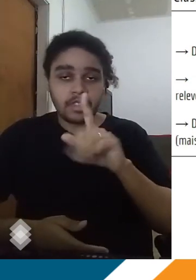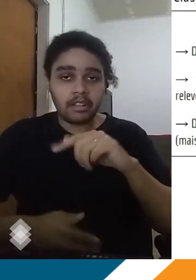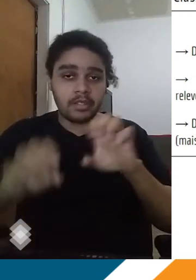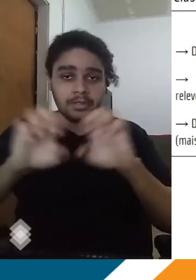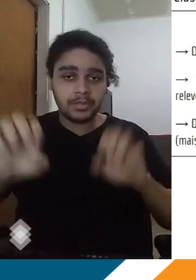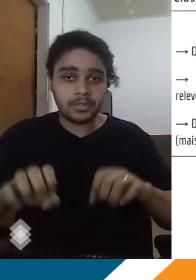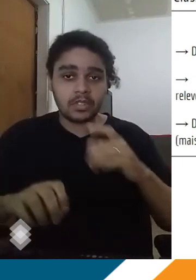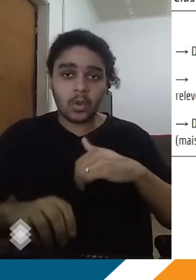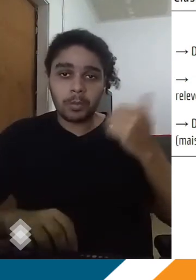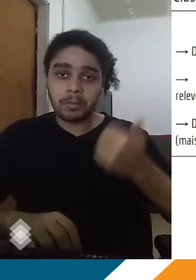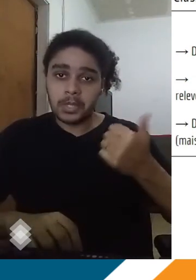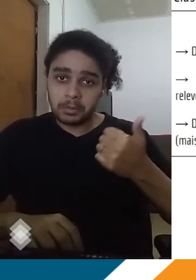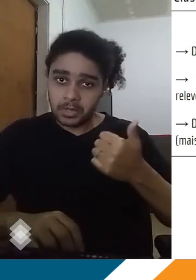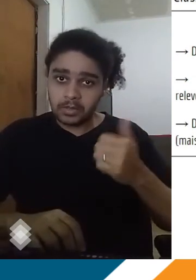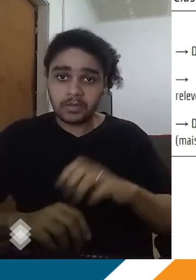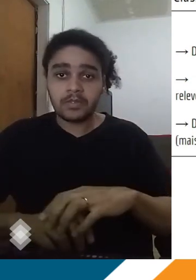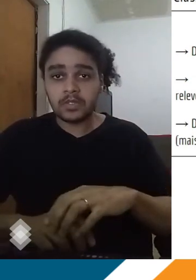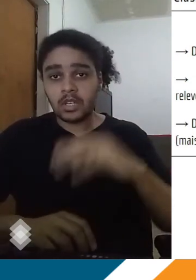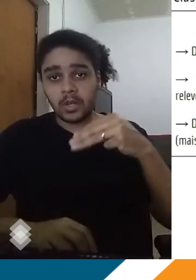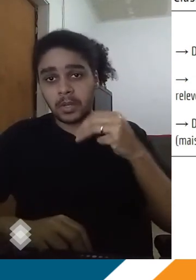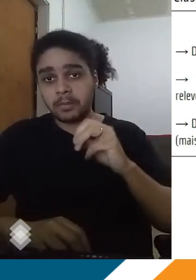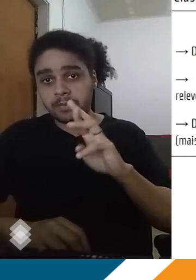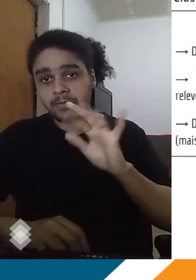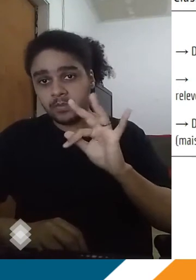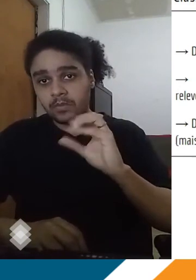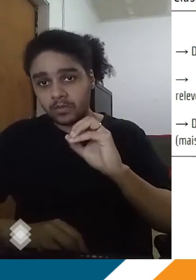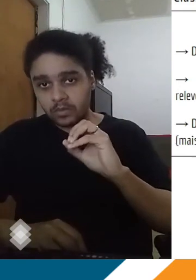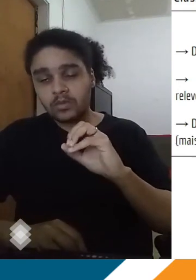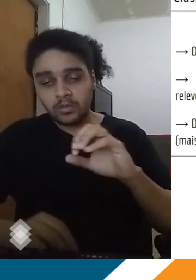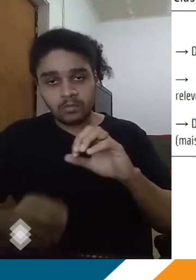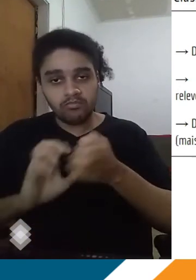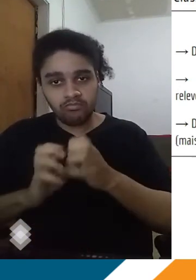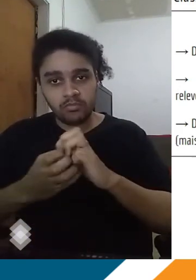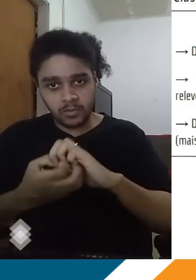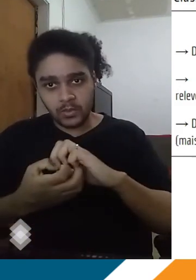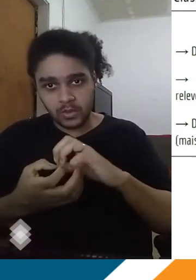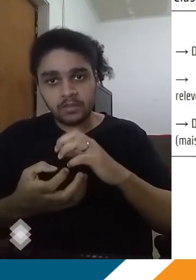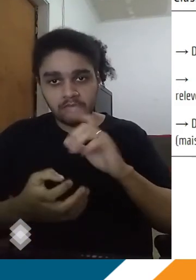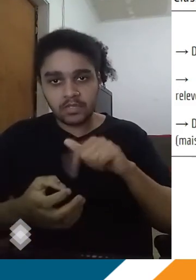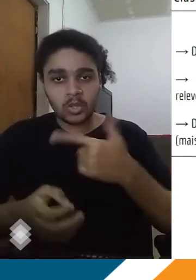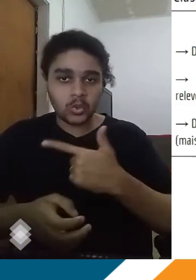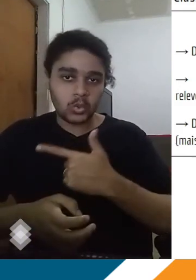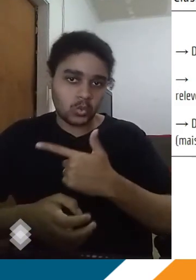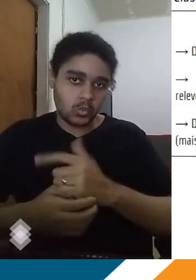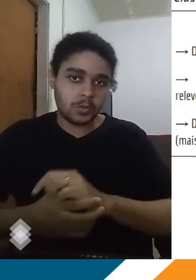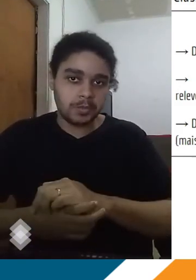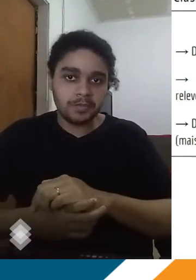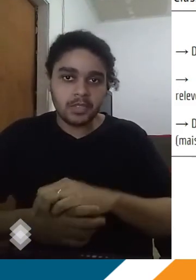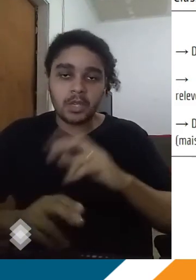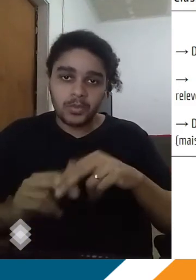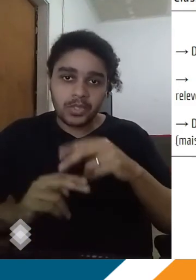As macroestruturas são o primeiro táxon do relevo e as morfoesculturas, as formas do